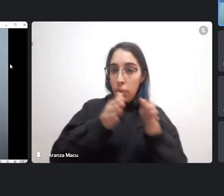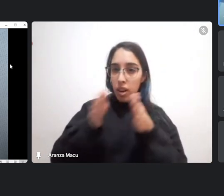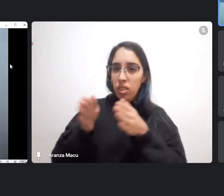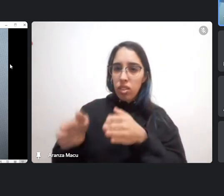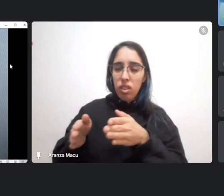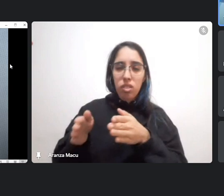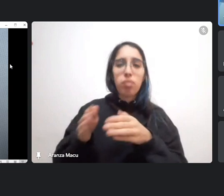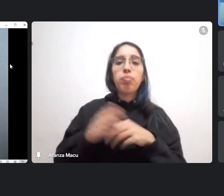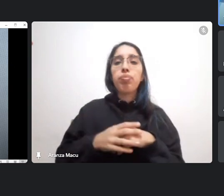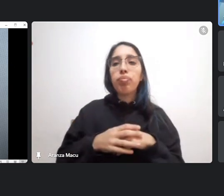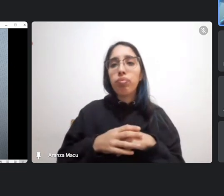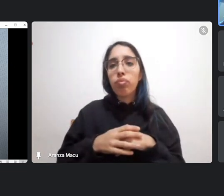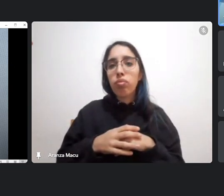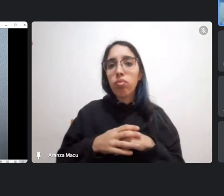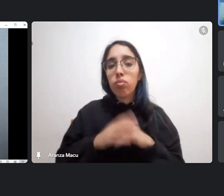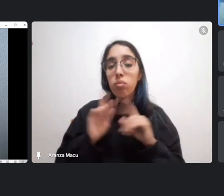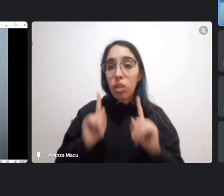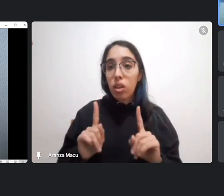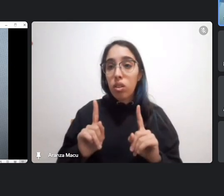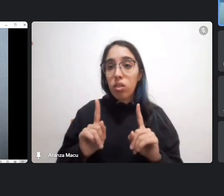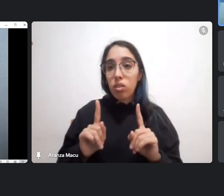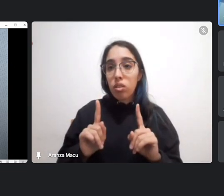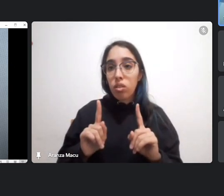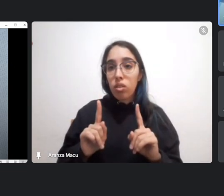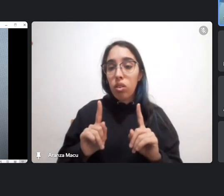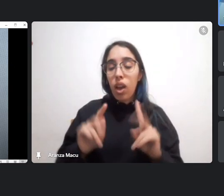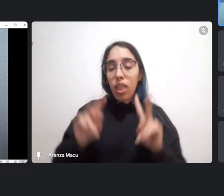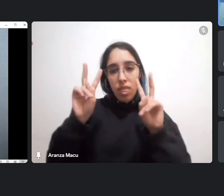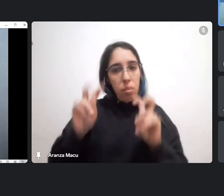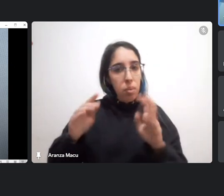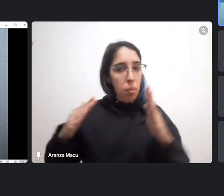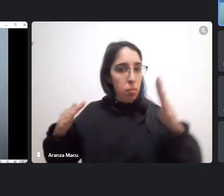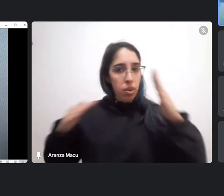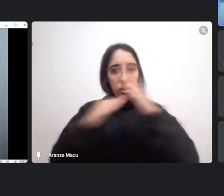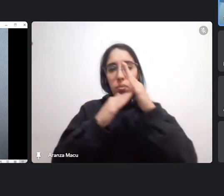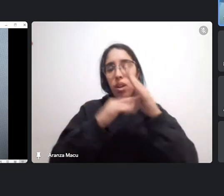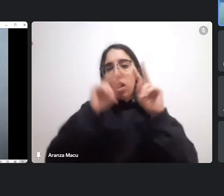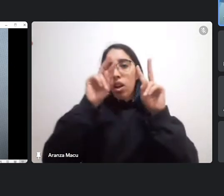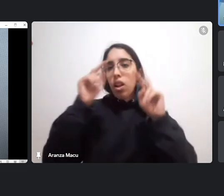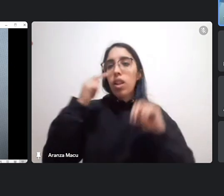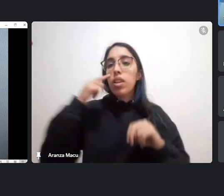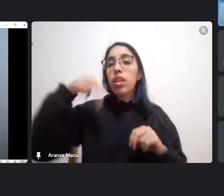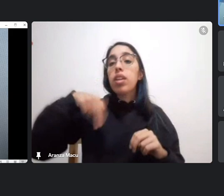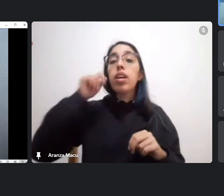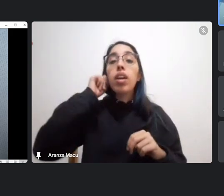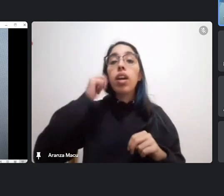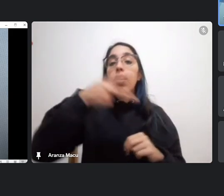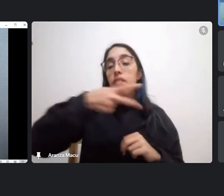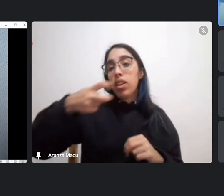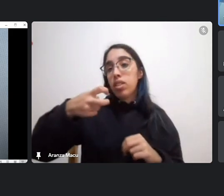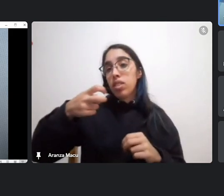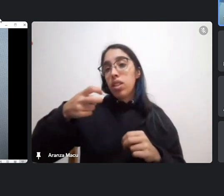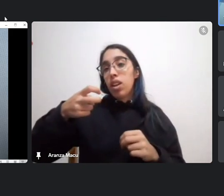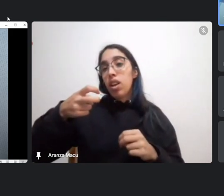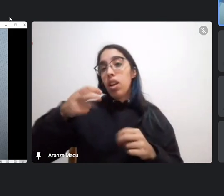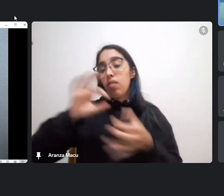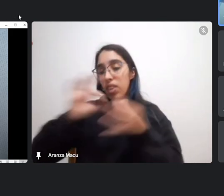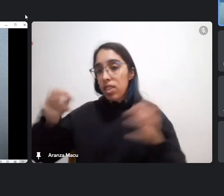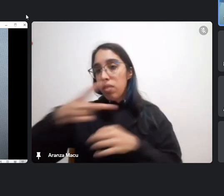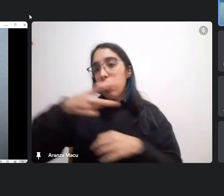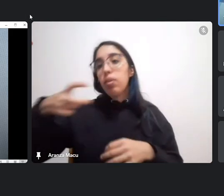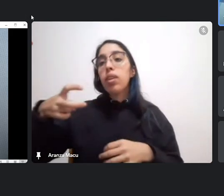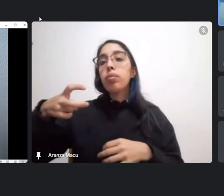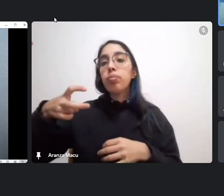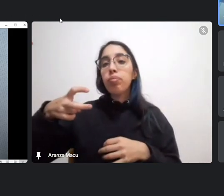ver ING y frase verbal. Por más que acá diga, subraya las frases verbales en las siguientes